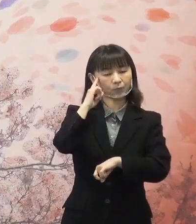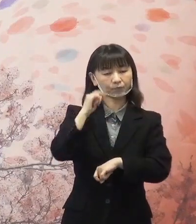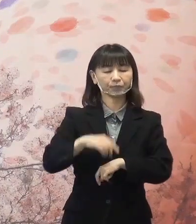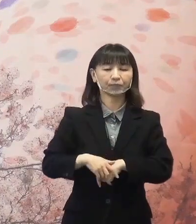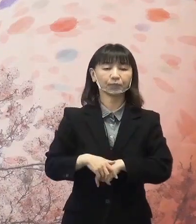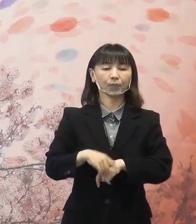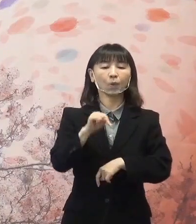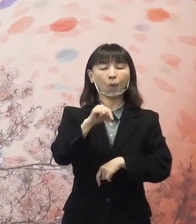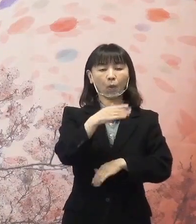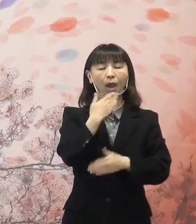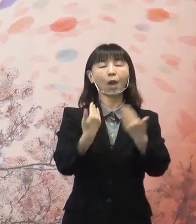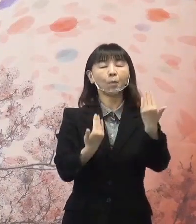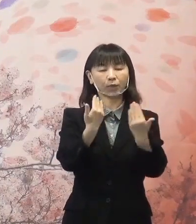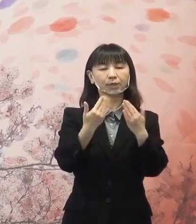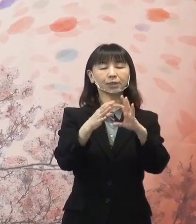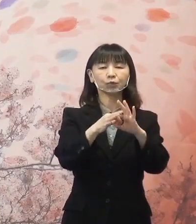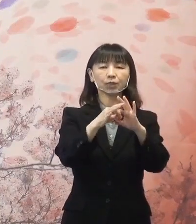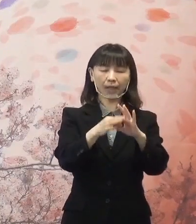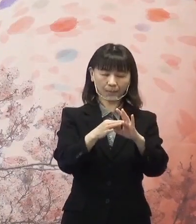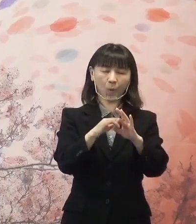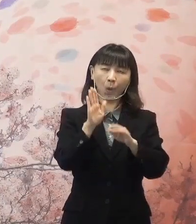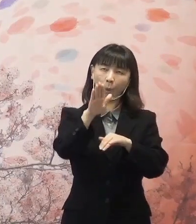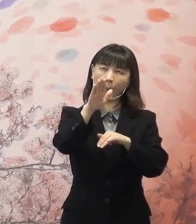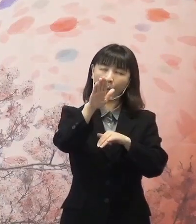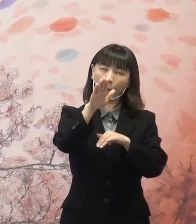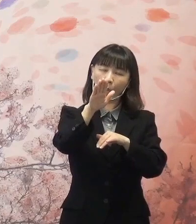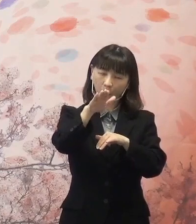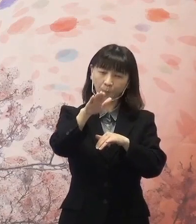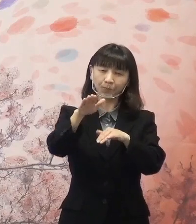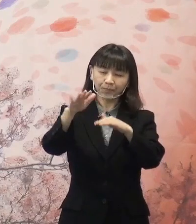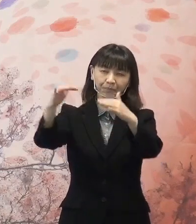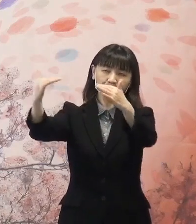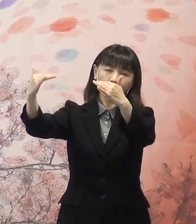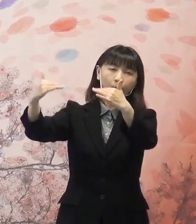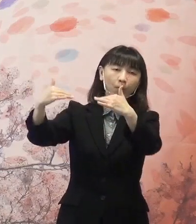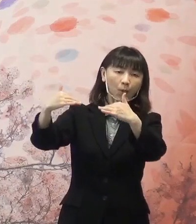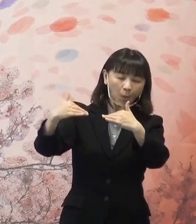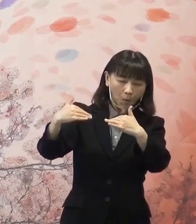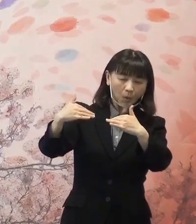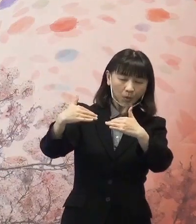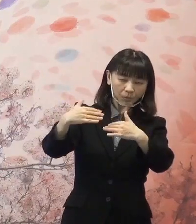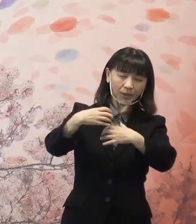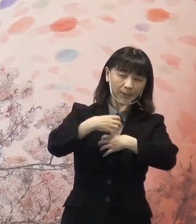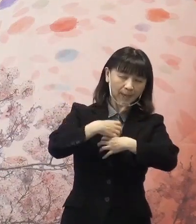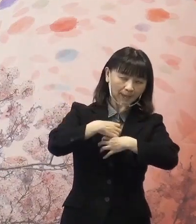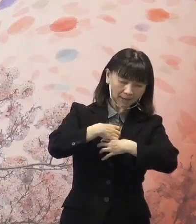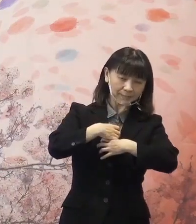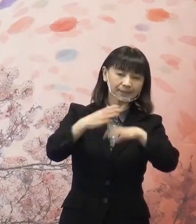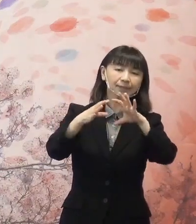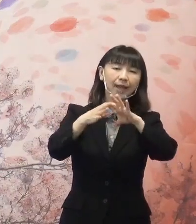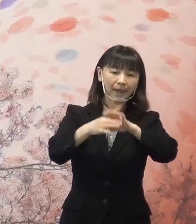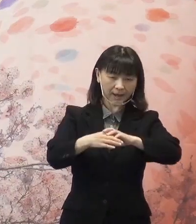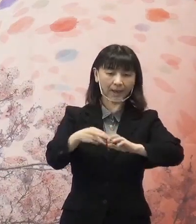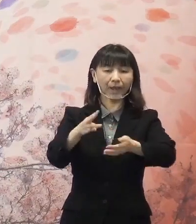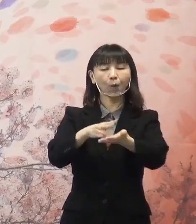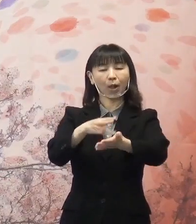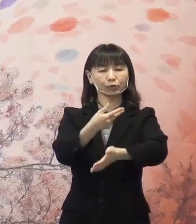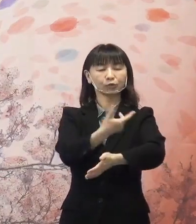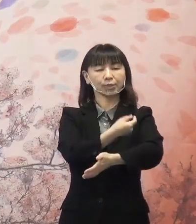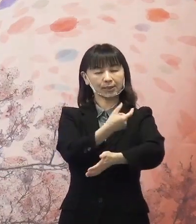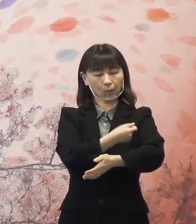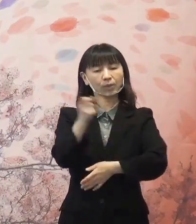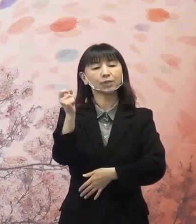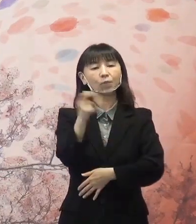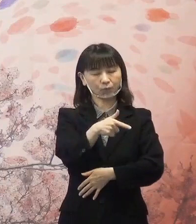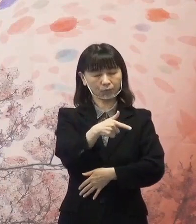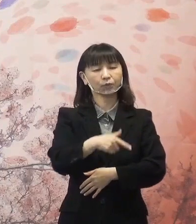青森についてもおのずと置き換わってくることを十分警戒して、ワクチンの接種を急ぐということは重要だと思う。